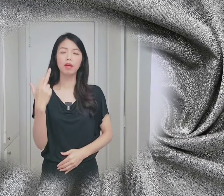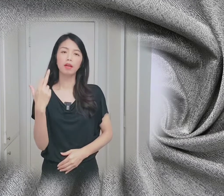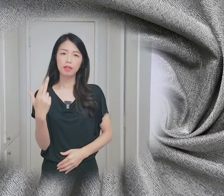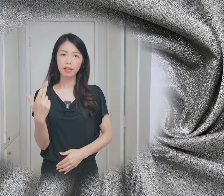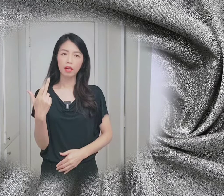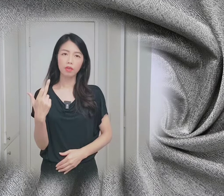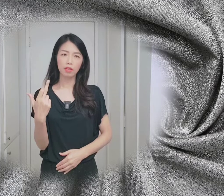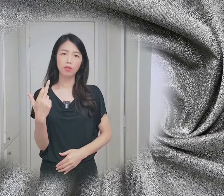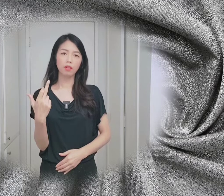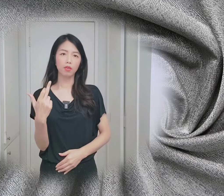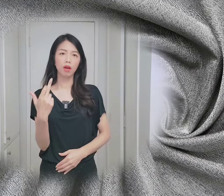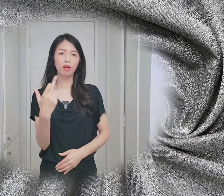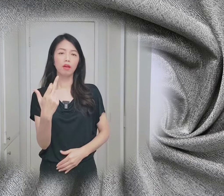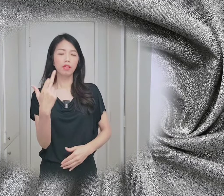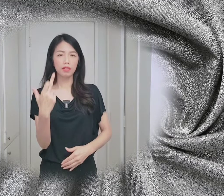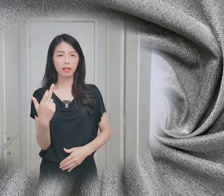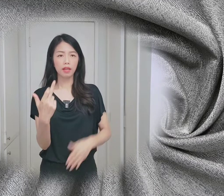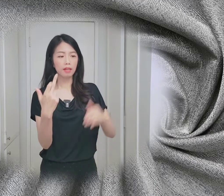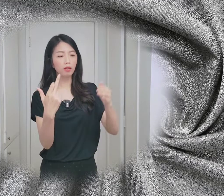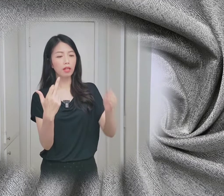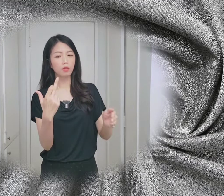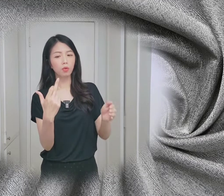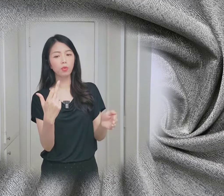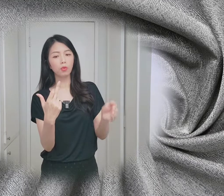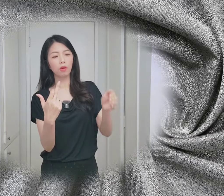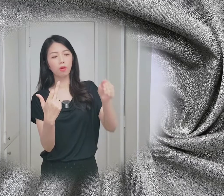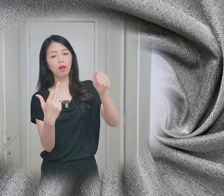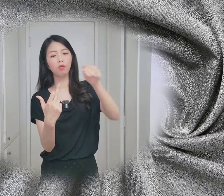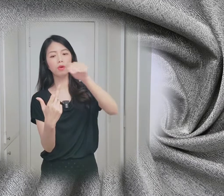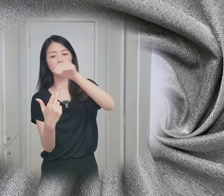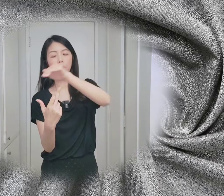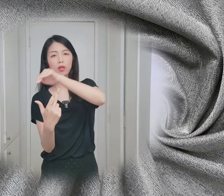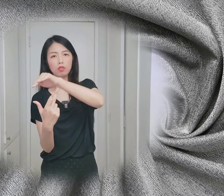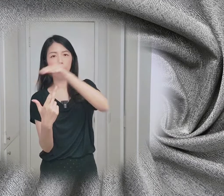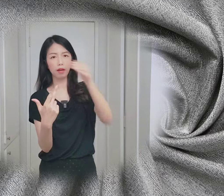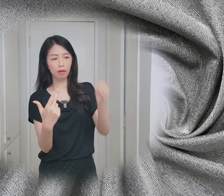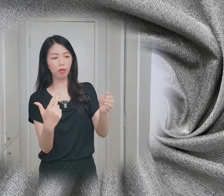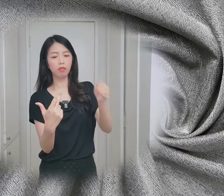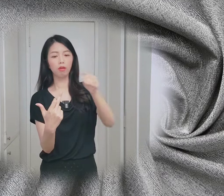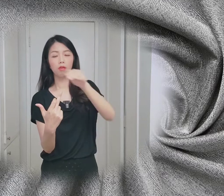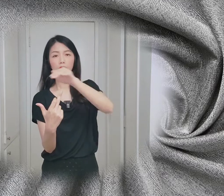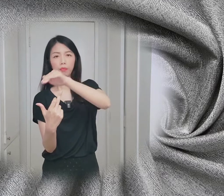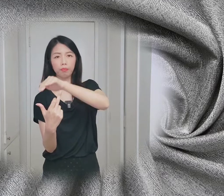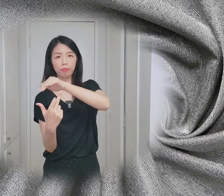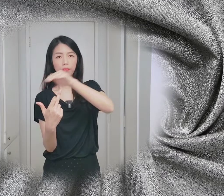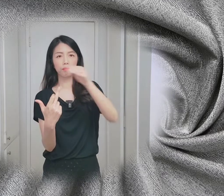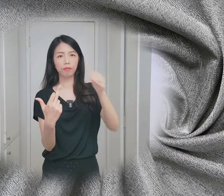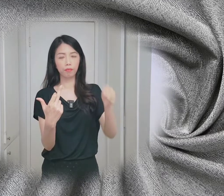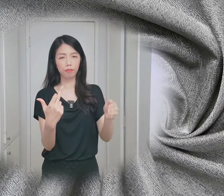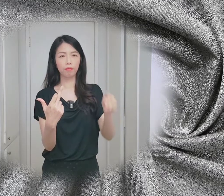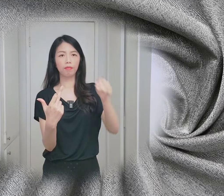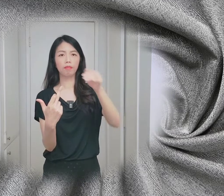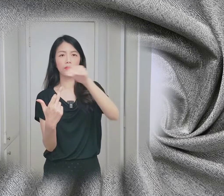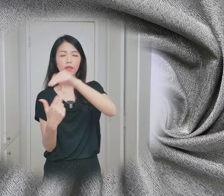접어주시면 산이라고 하는 뜻의 수어가 되고요. 이 상태에서 다른 손으로 이렇게 언덕을 표현해 주시면 돼요. 언덕.